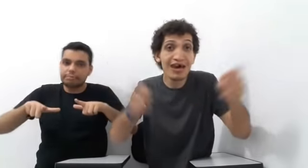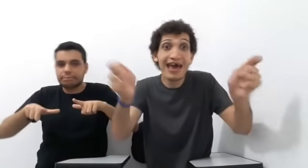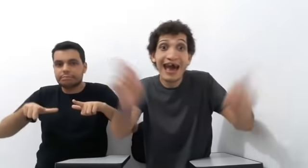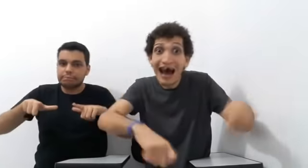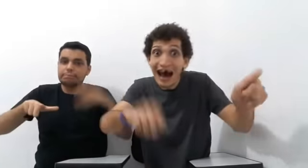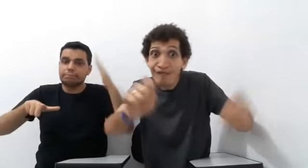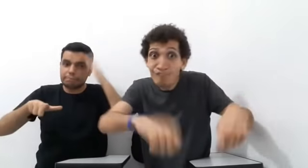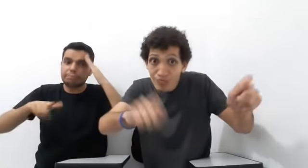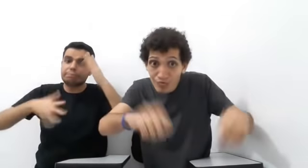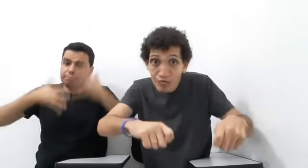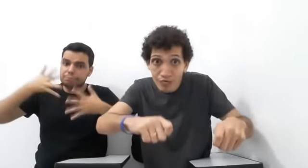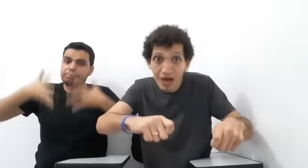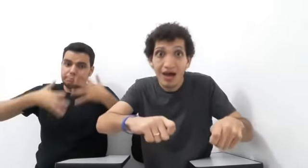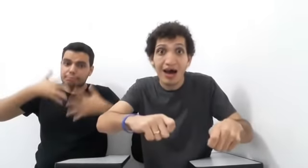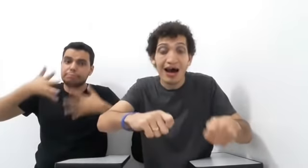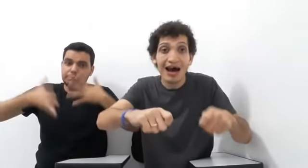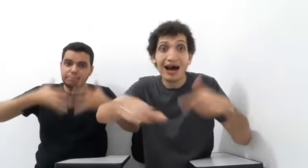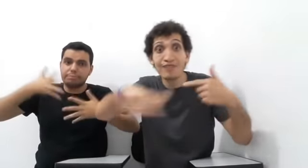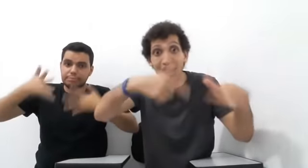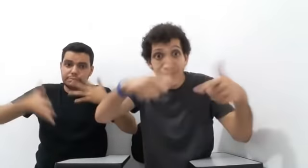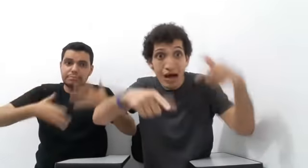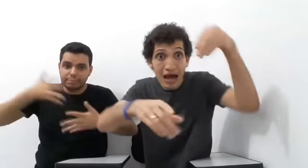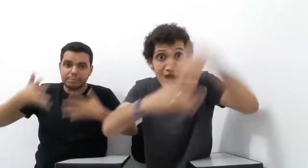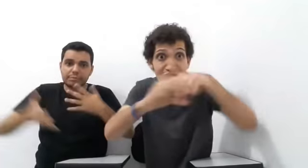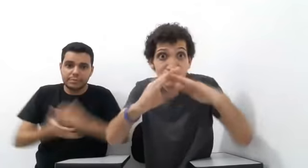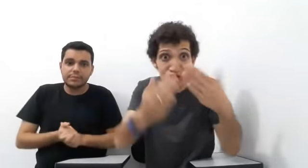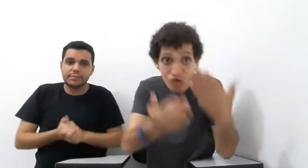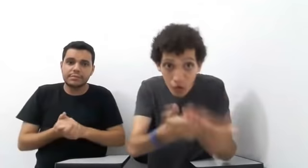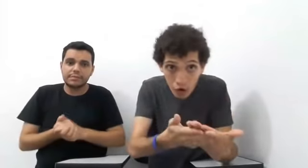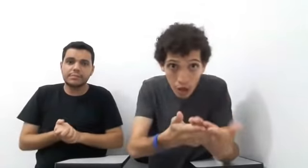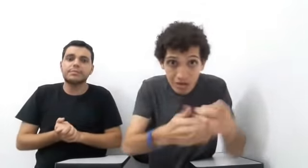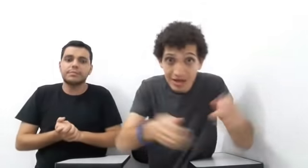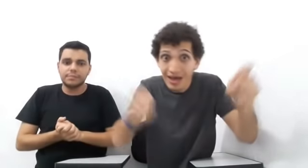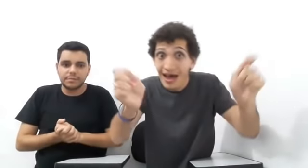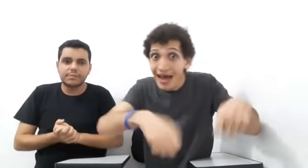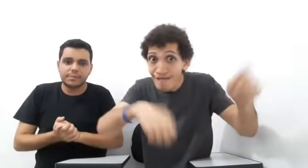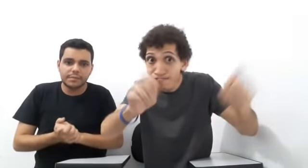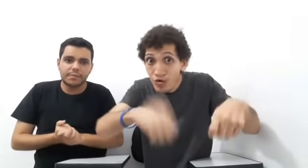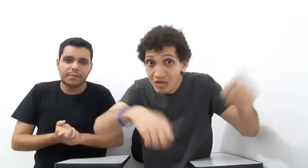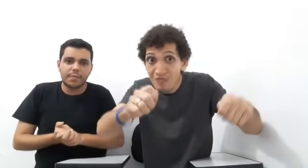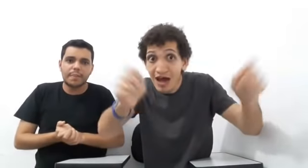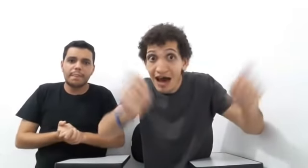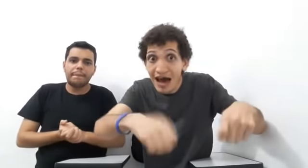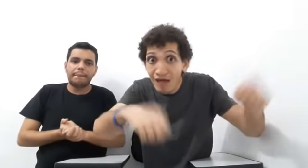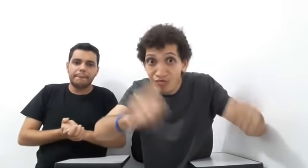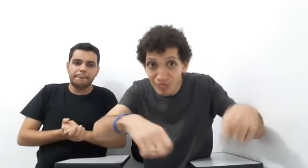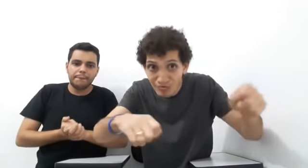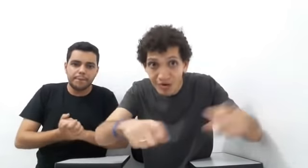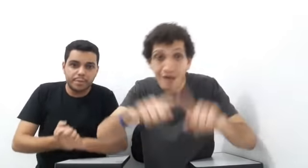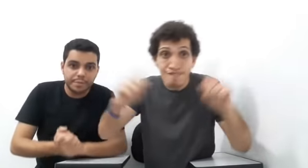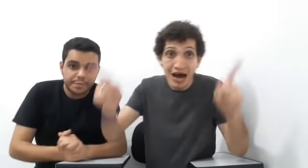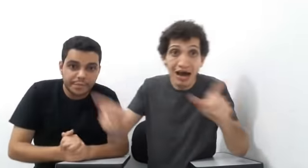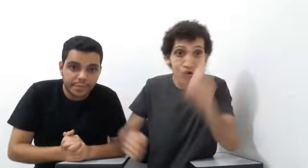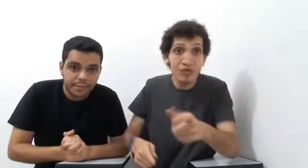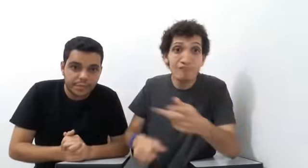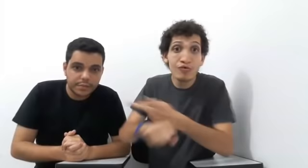é apto, né, a trabalhar dentro de escola, você é possível, é apto. Mas a pessoa tem que procurar